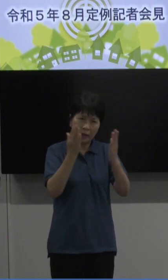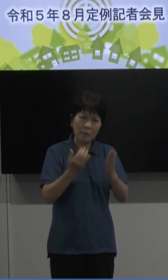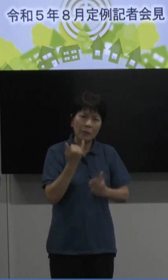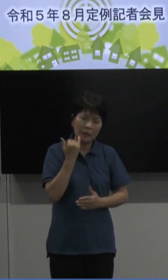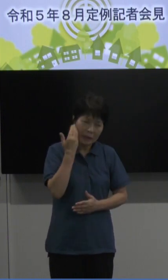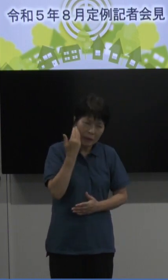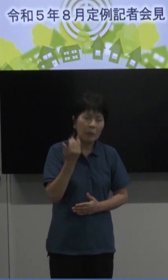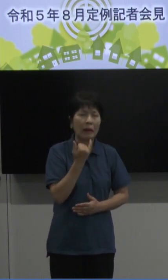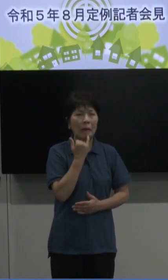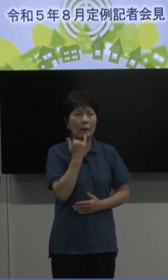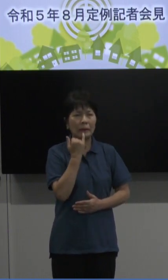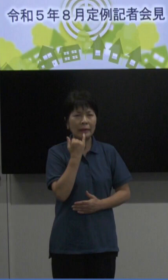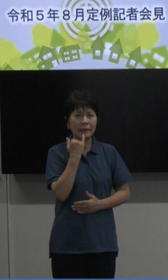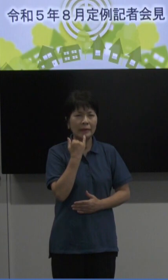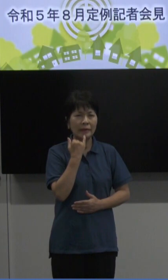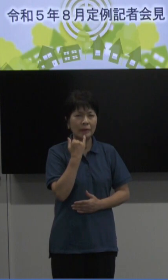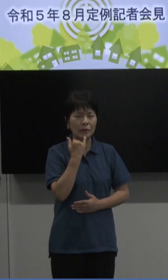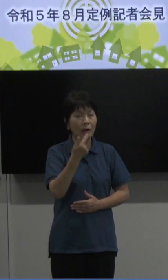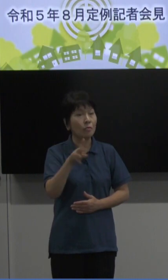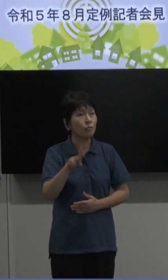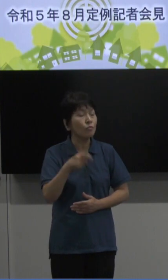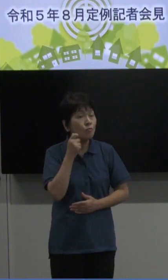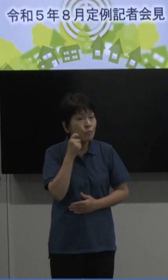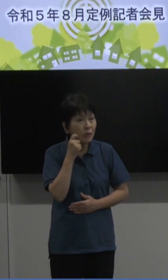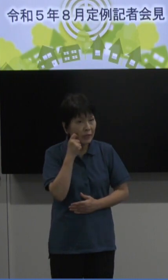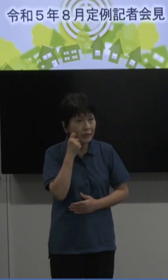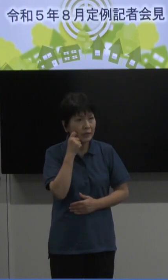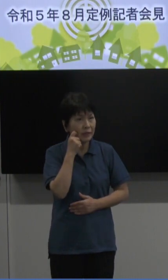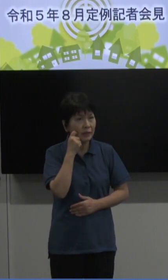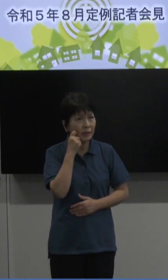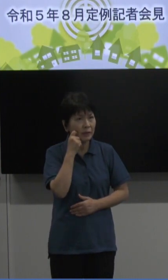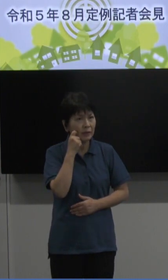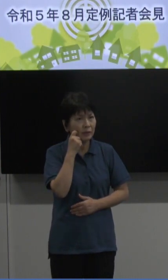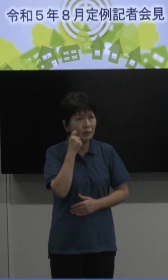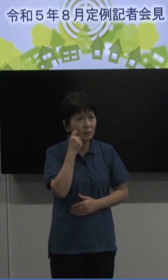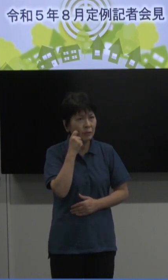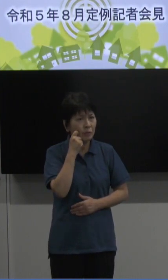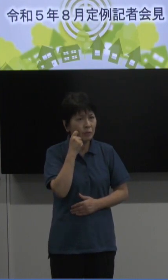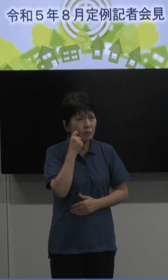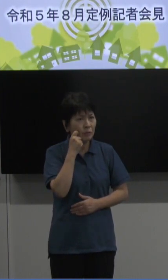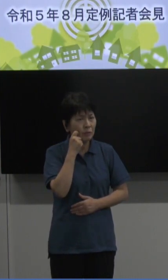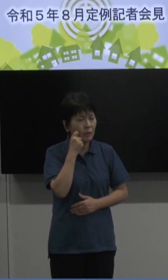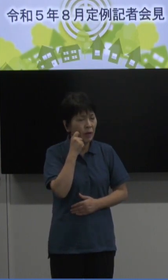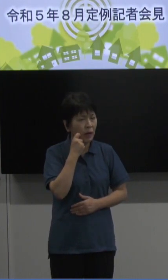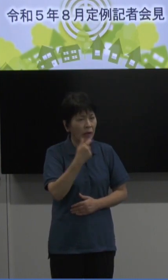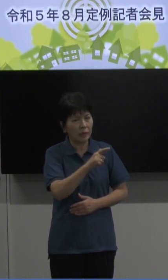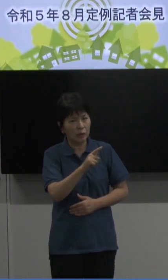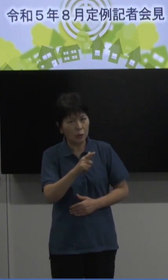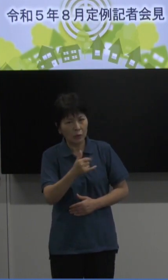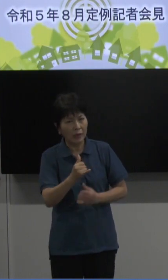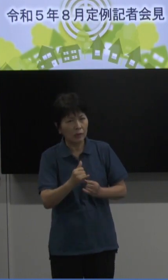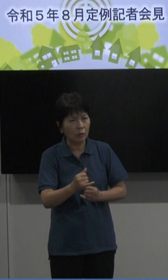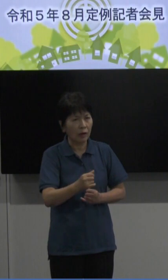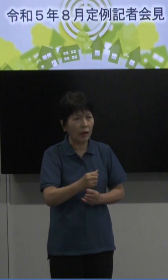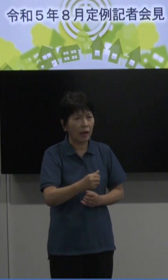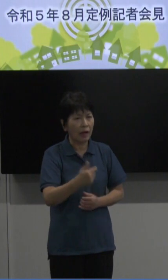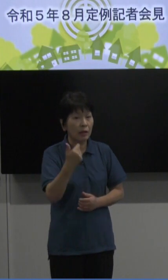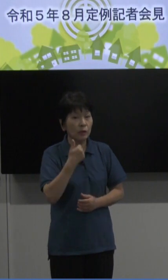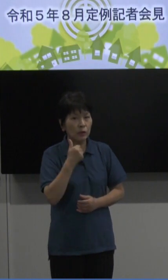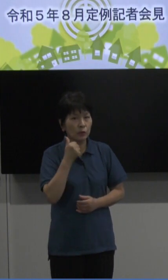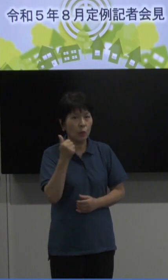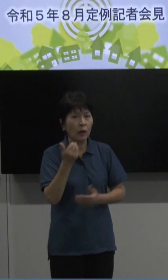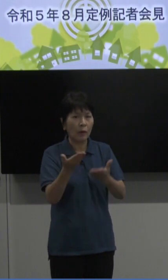。ですからそういった方をいろいろこう各方面の方からご紹介いただいたり、あるいは、そういった、